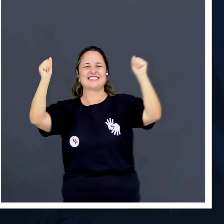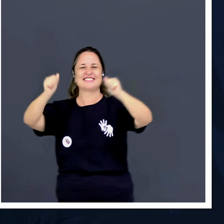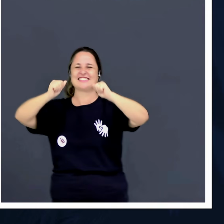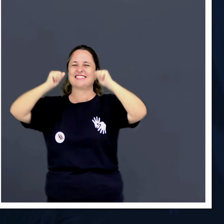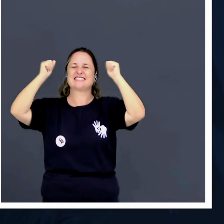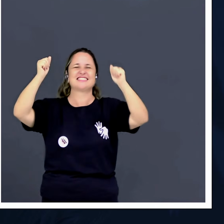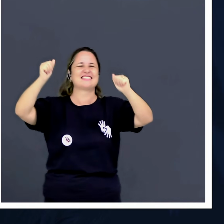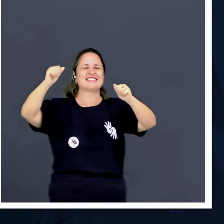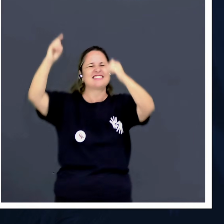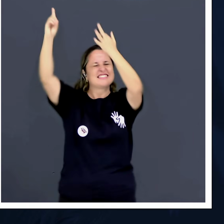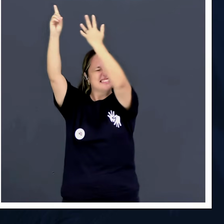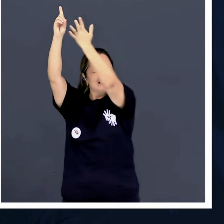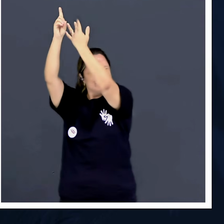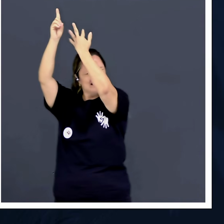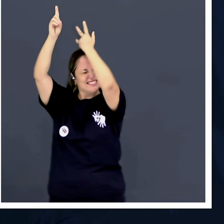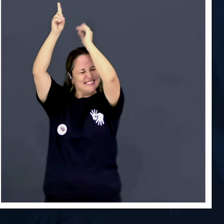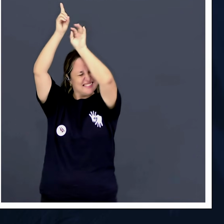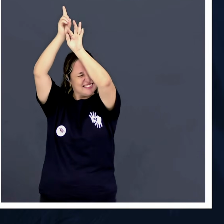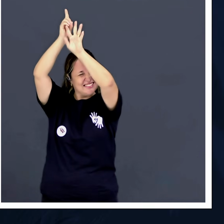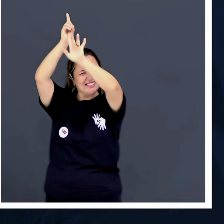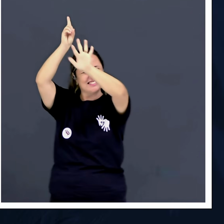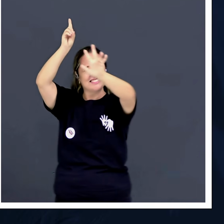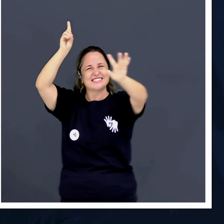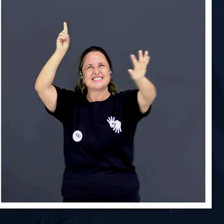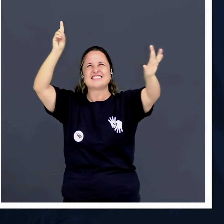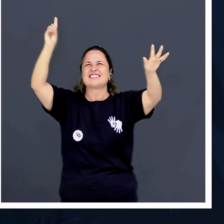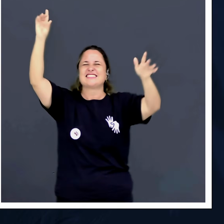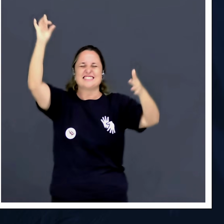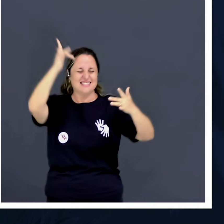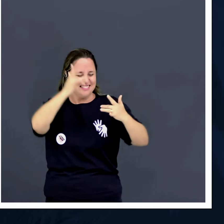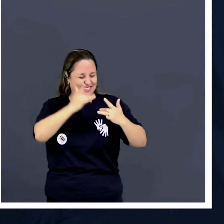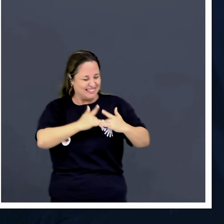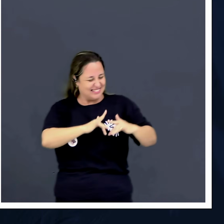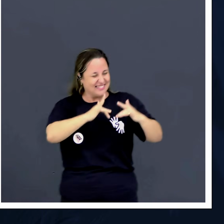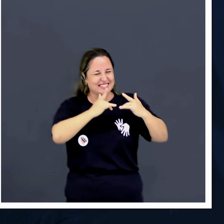Vem sobre nós, Senhor, por tua misericórdia.